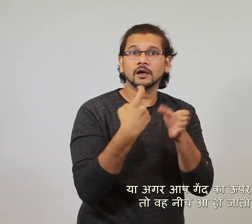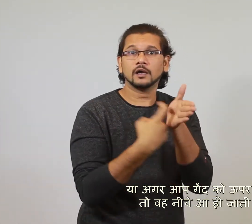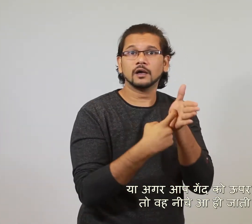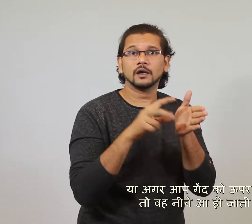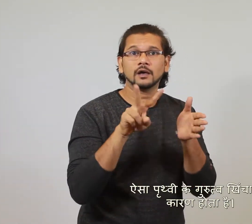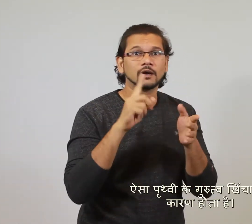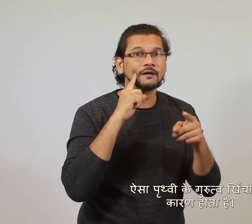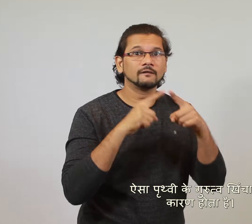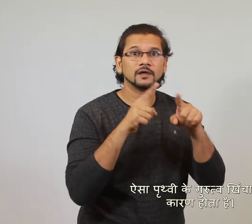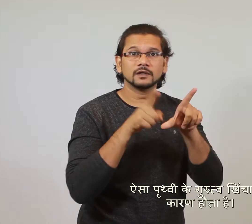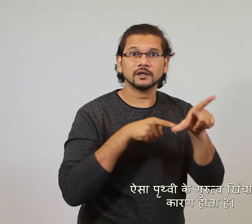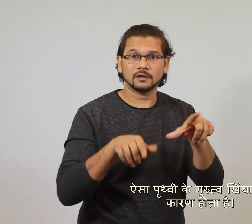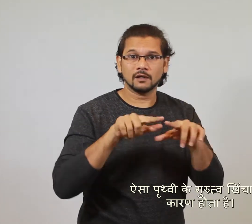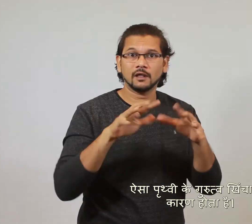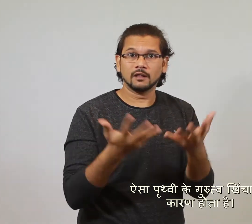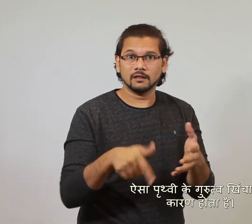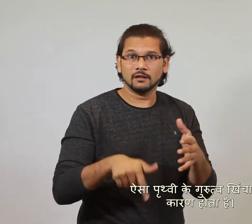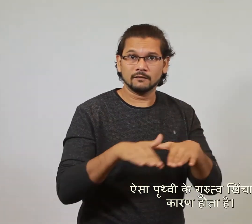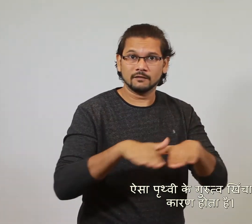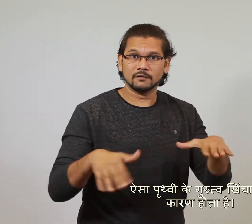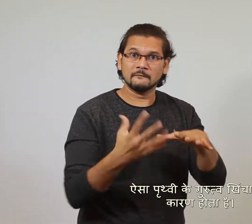ऐसा पृत्वी के गृत्व कीचाओ के कारण होता है